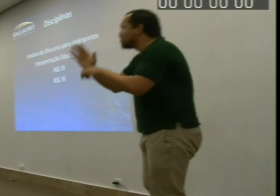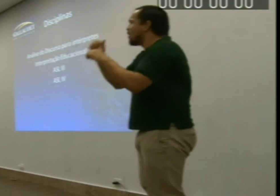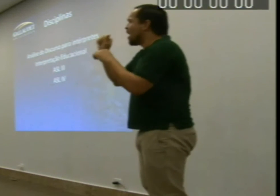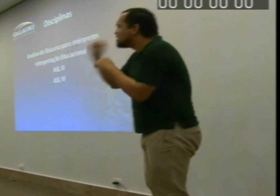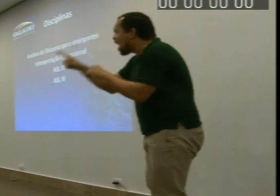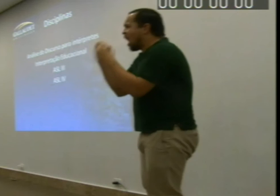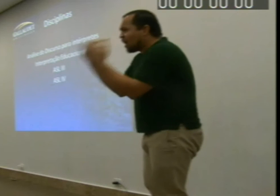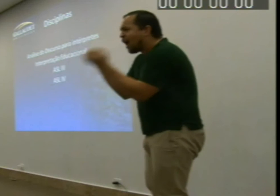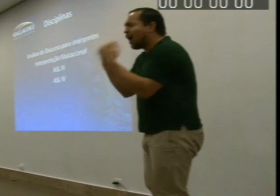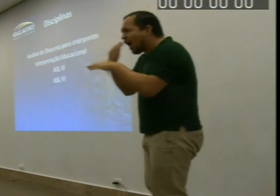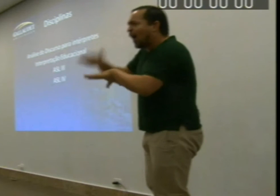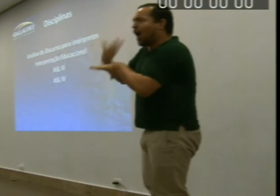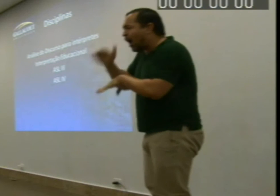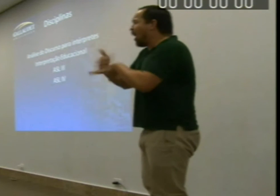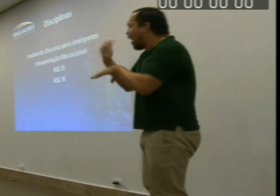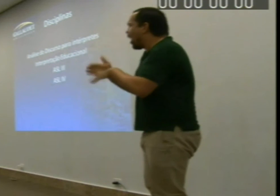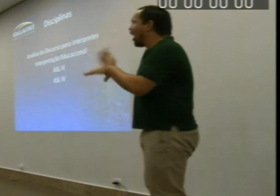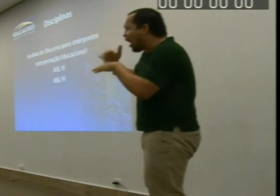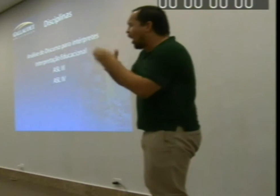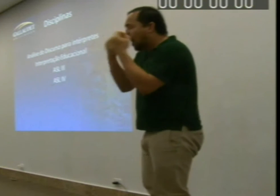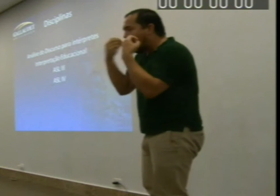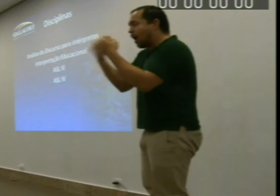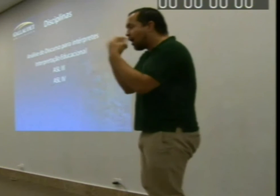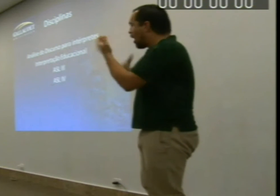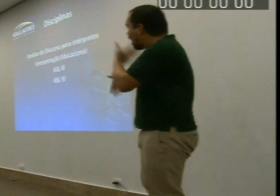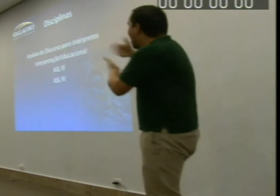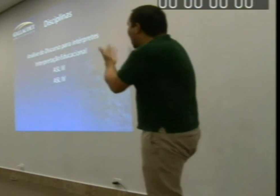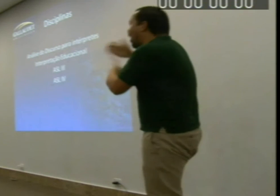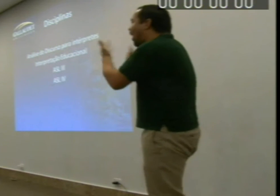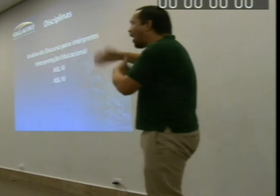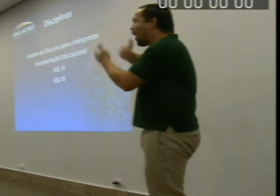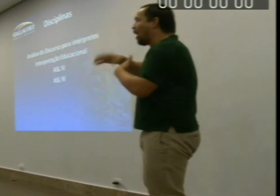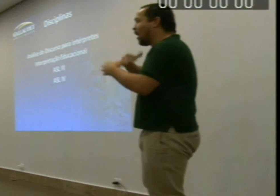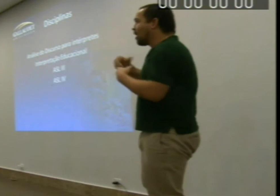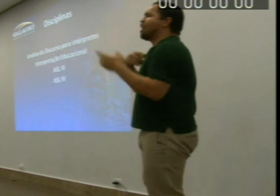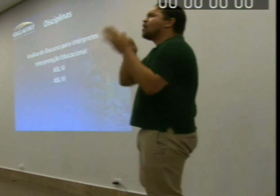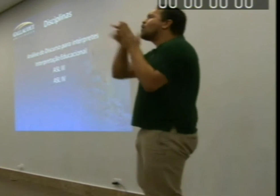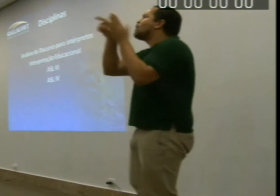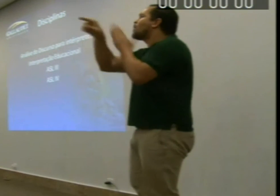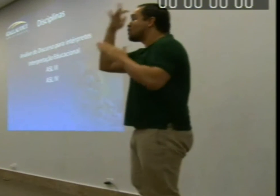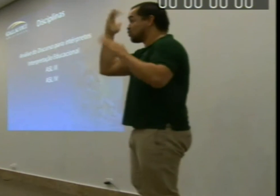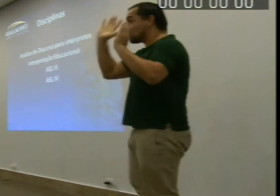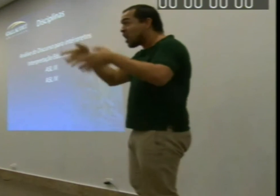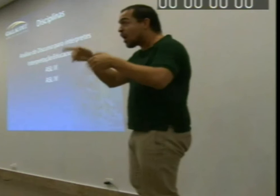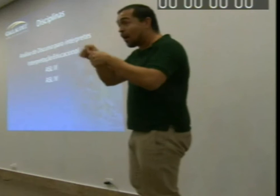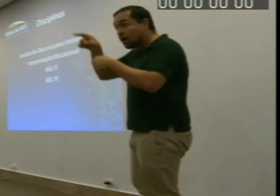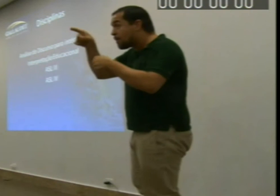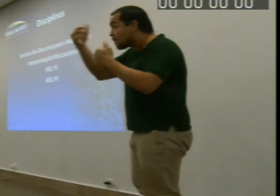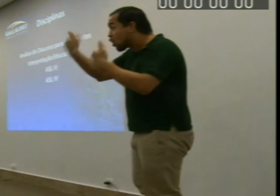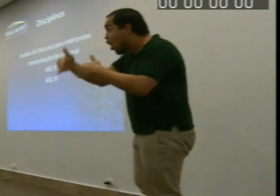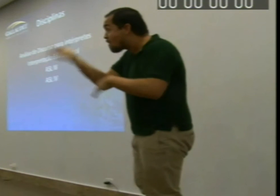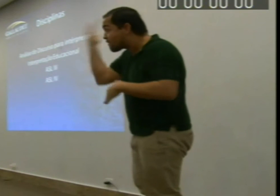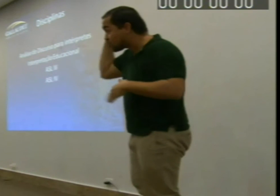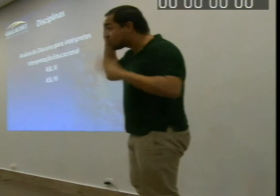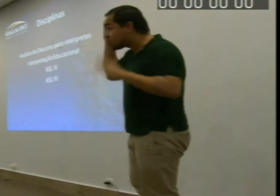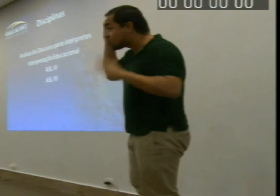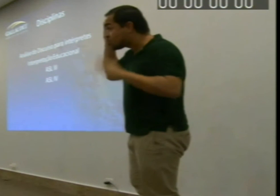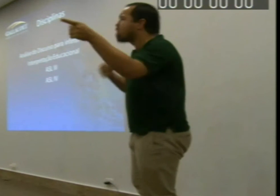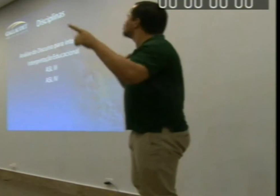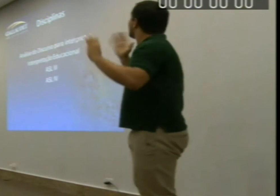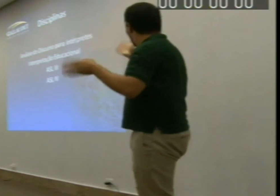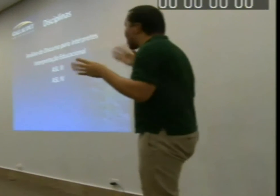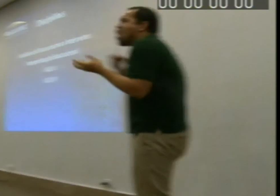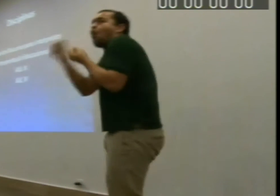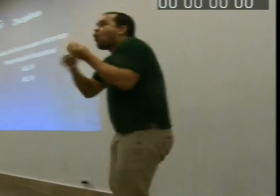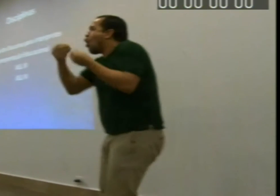toda via vídeo assistia procurava pesquisava sempre com muita informação perguntava já para todas pessas que